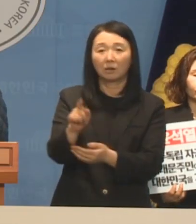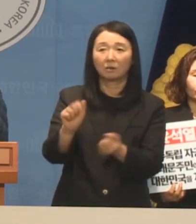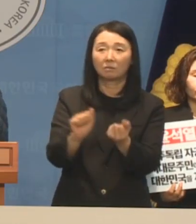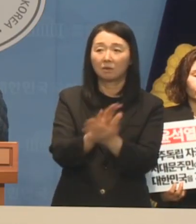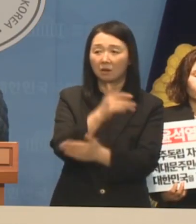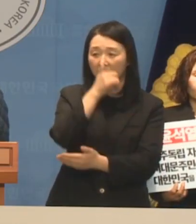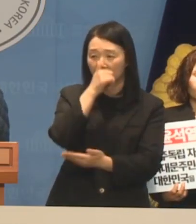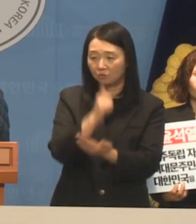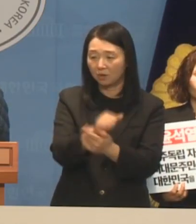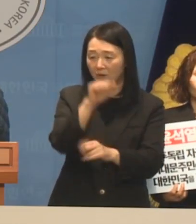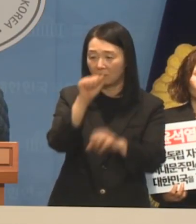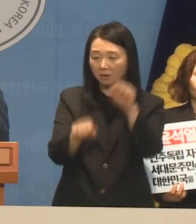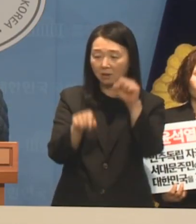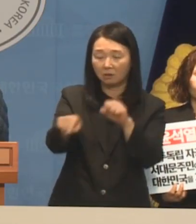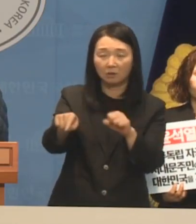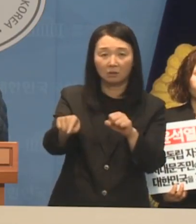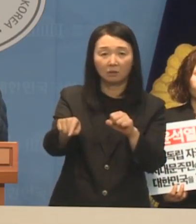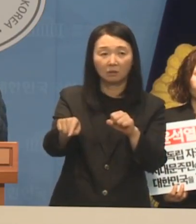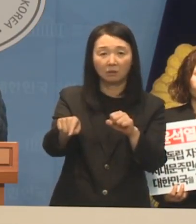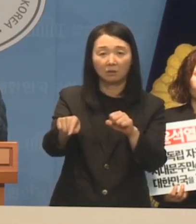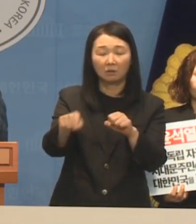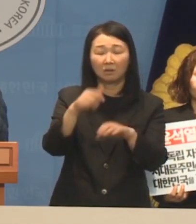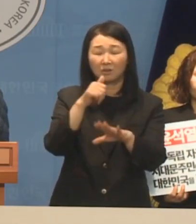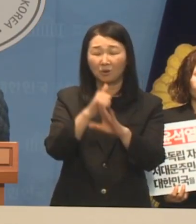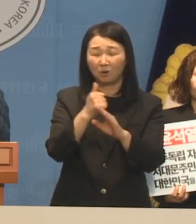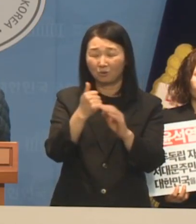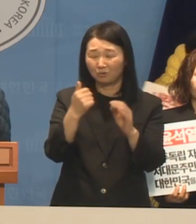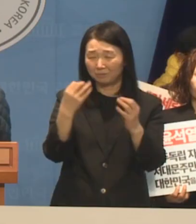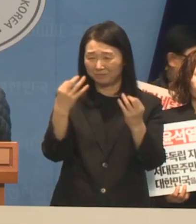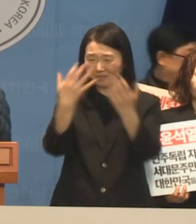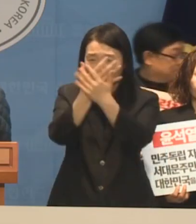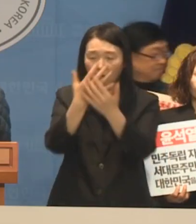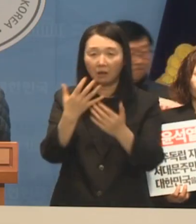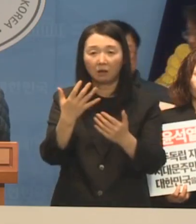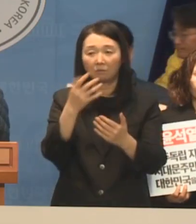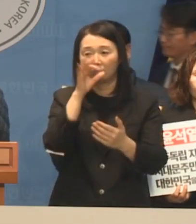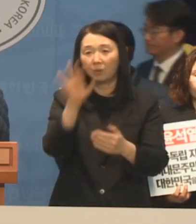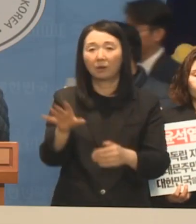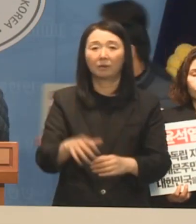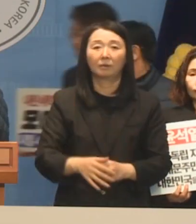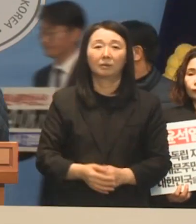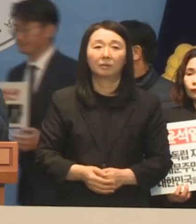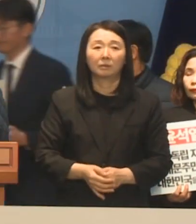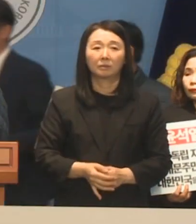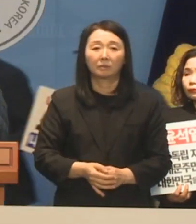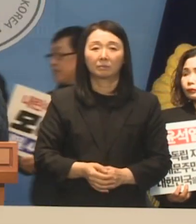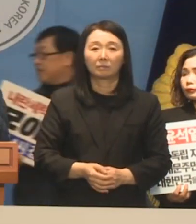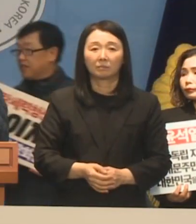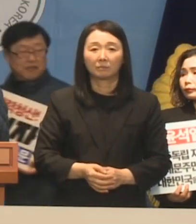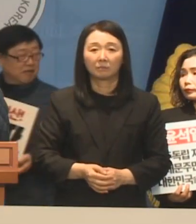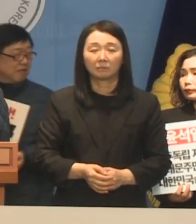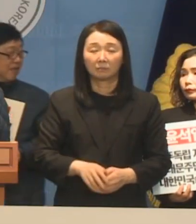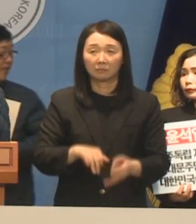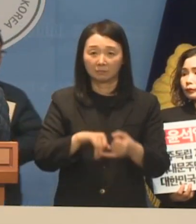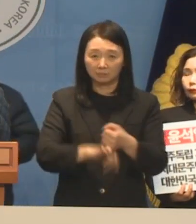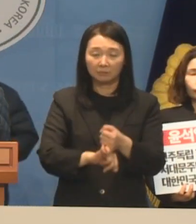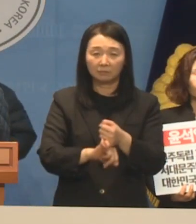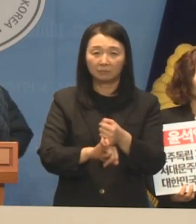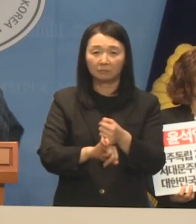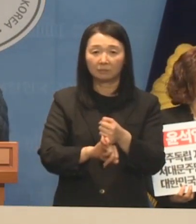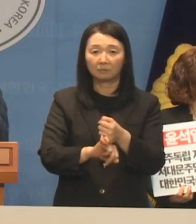내란 범죄 행위는 결코 가릴 수도 덮을 수도 없을 것입니다. 반드시